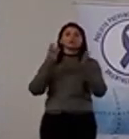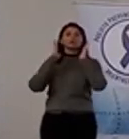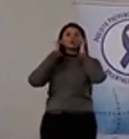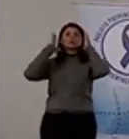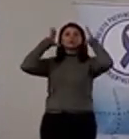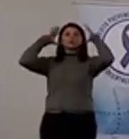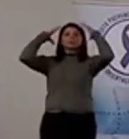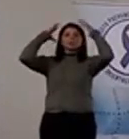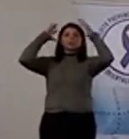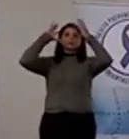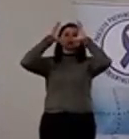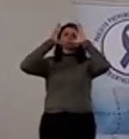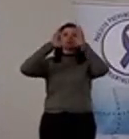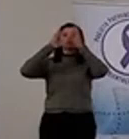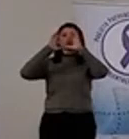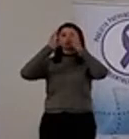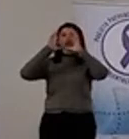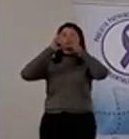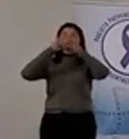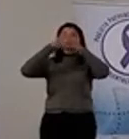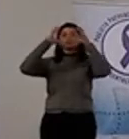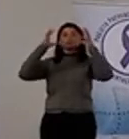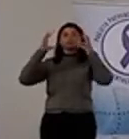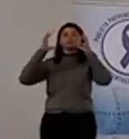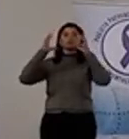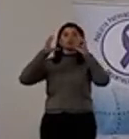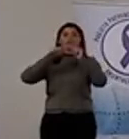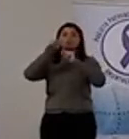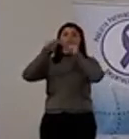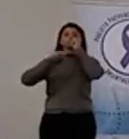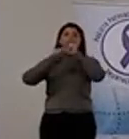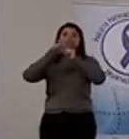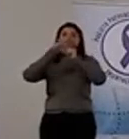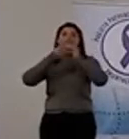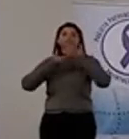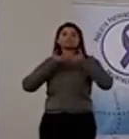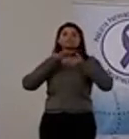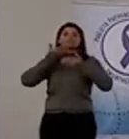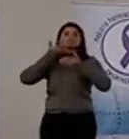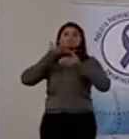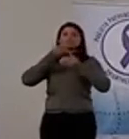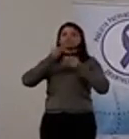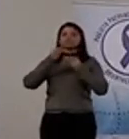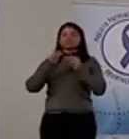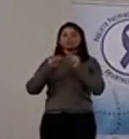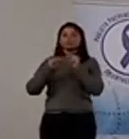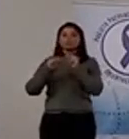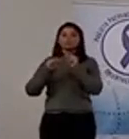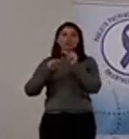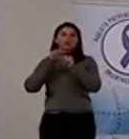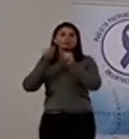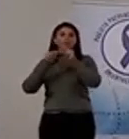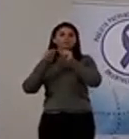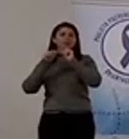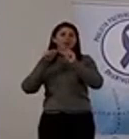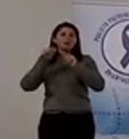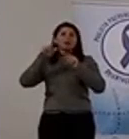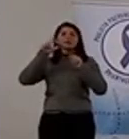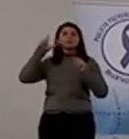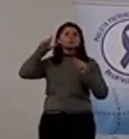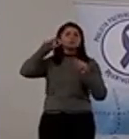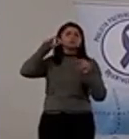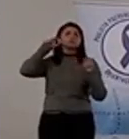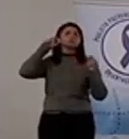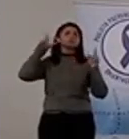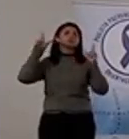mais macrocefálica, grande, com um queixinho pequenino aqui, e essas orelhas mais proeminentes, esses